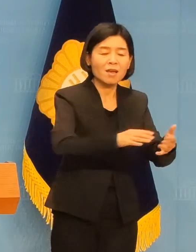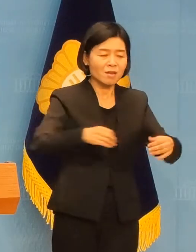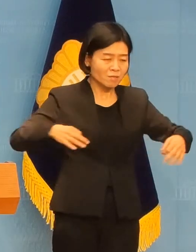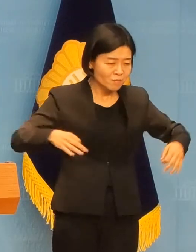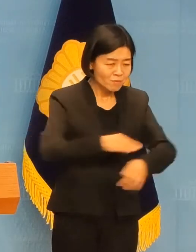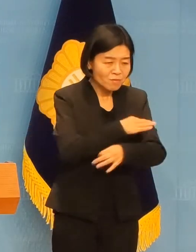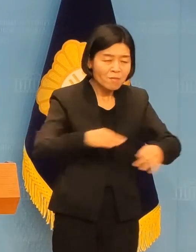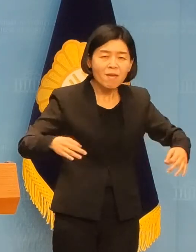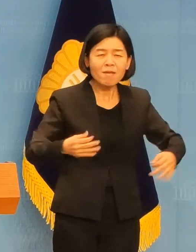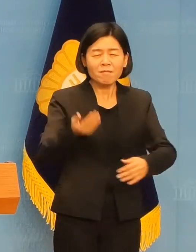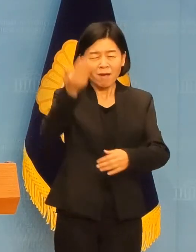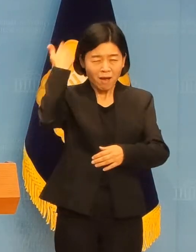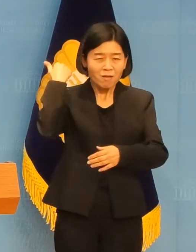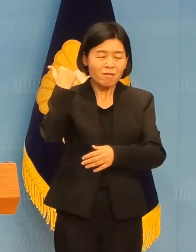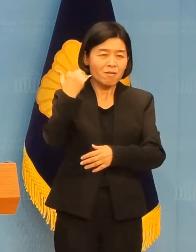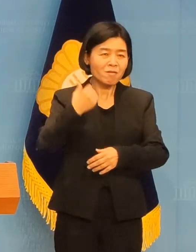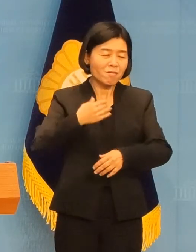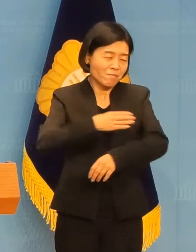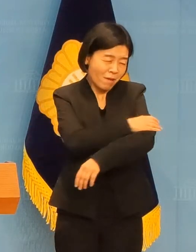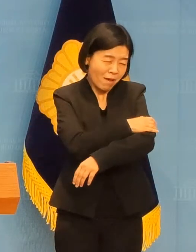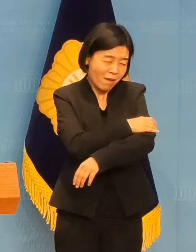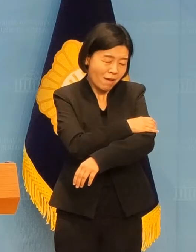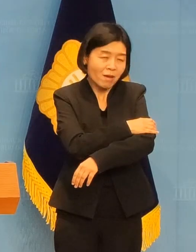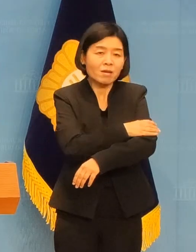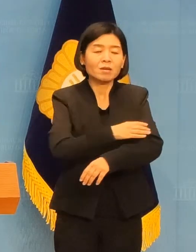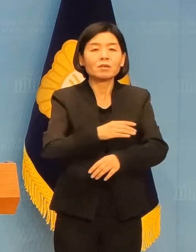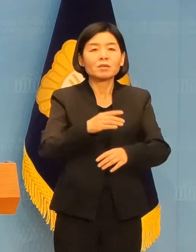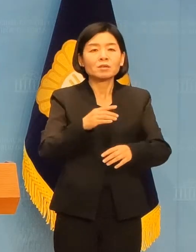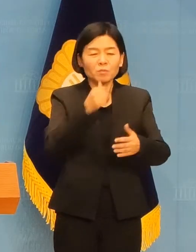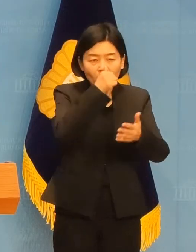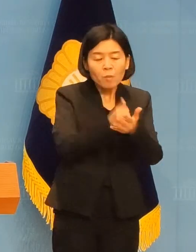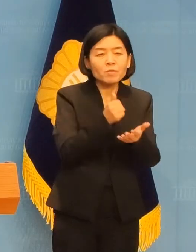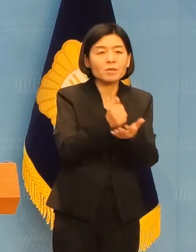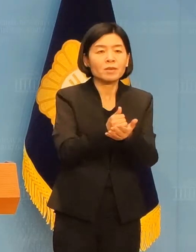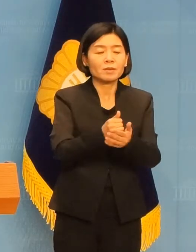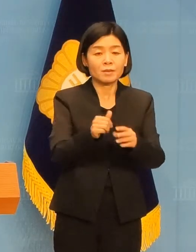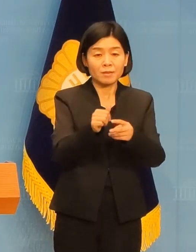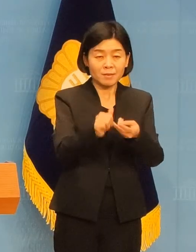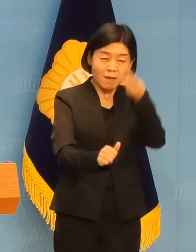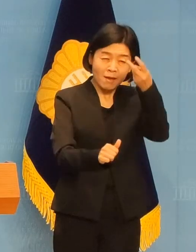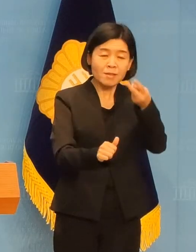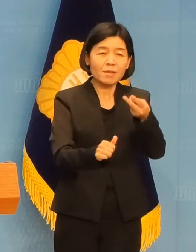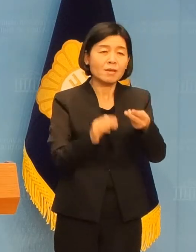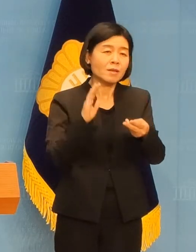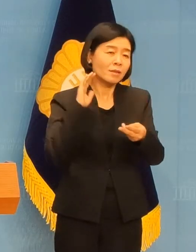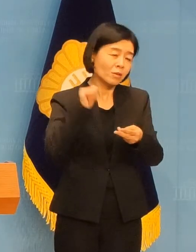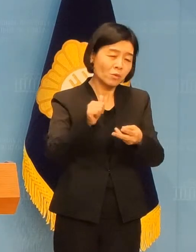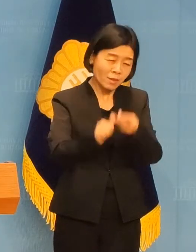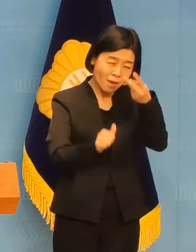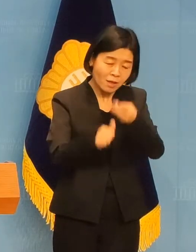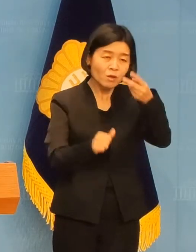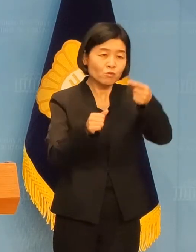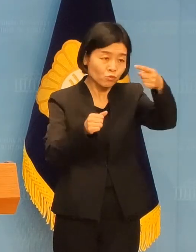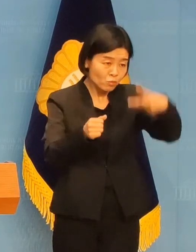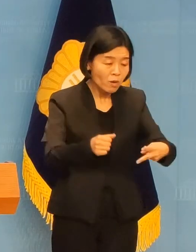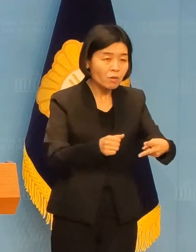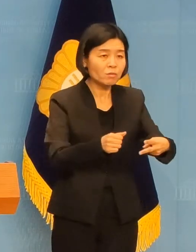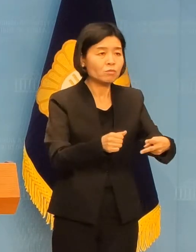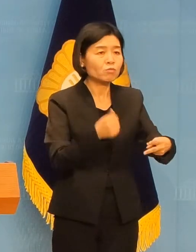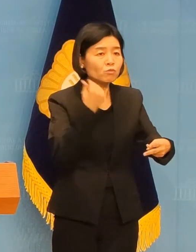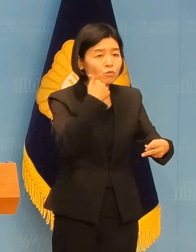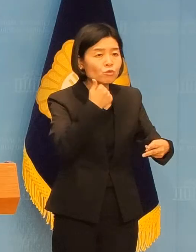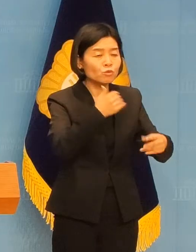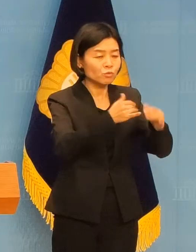과거 정권의 범죄 그리고 탄핵 대통령 2명을 낸 정당의 역사 앞에서